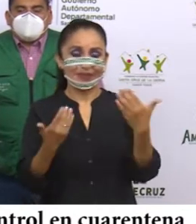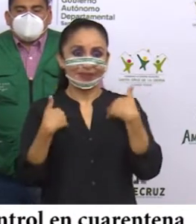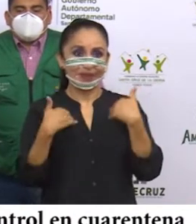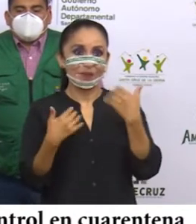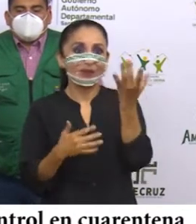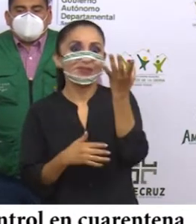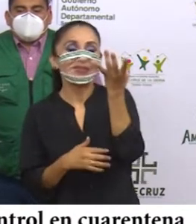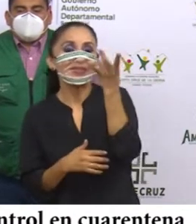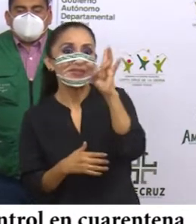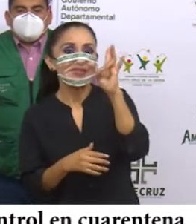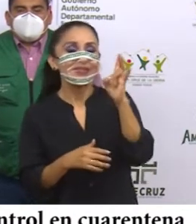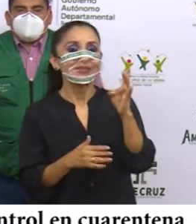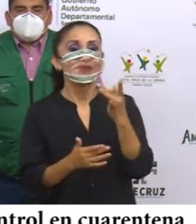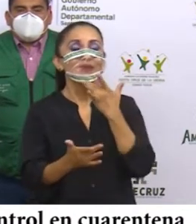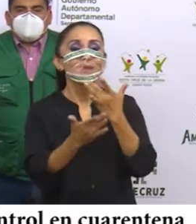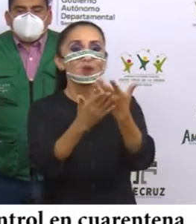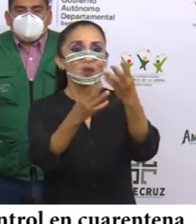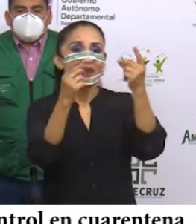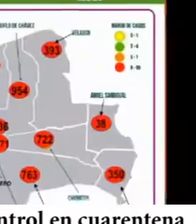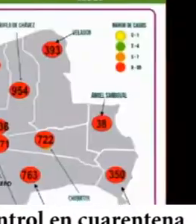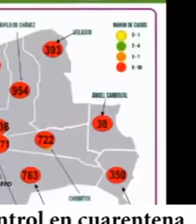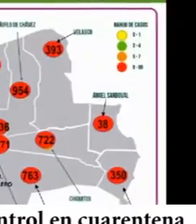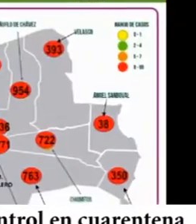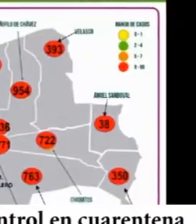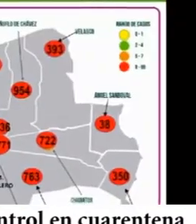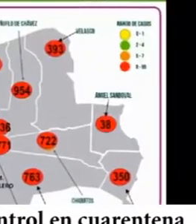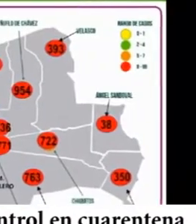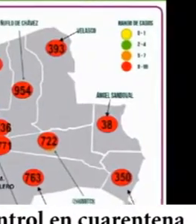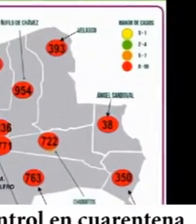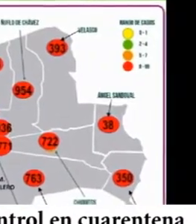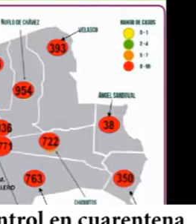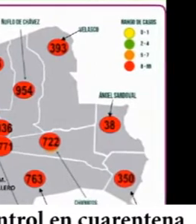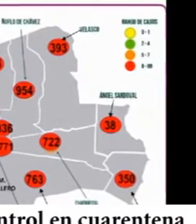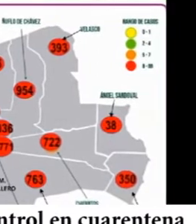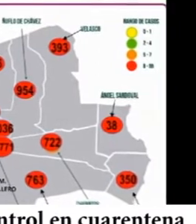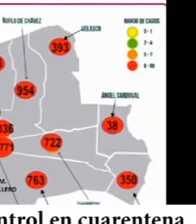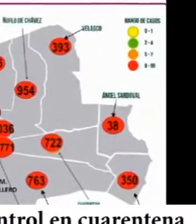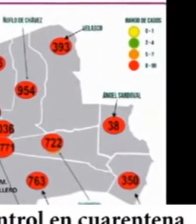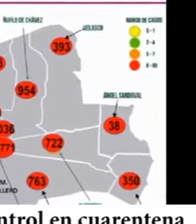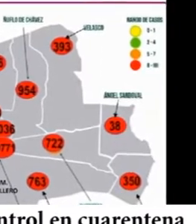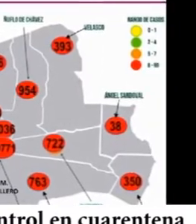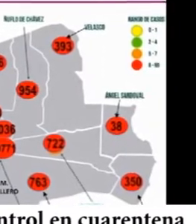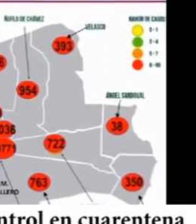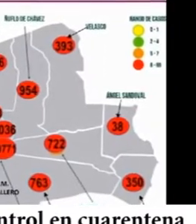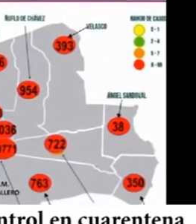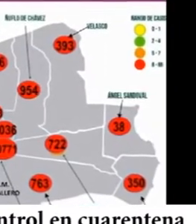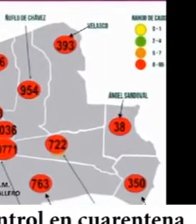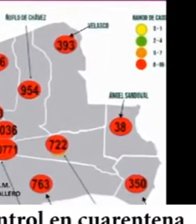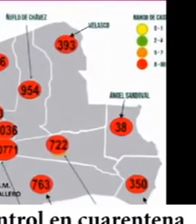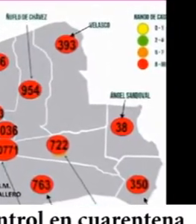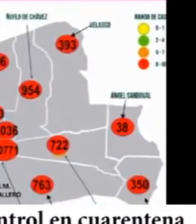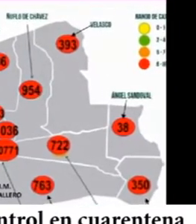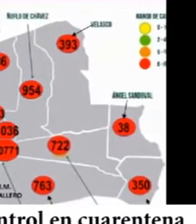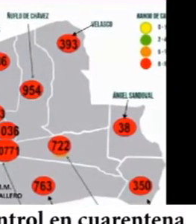tenemos 17 pruebas rápidas también positivas. Por lo tanto, suman los